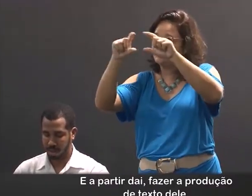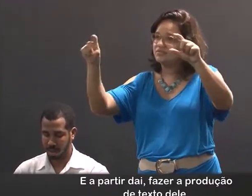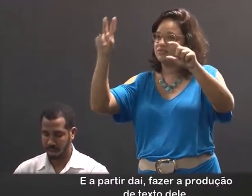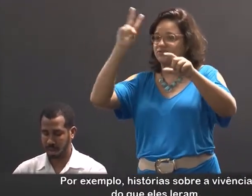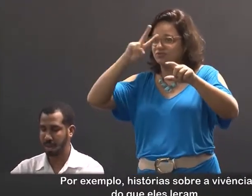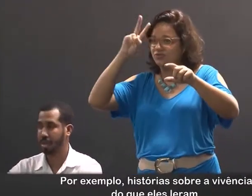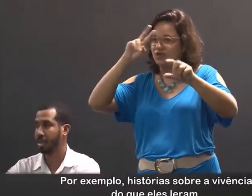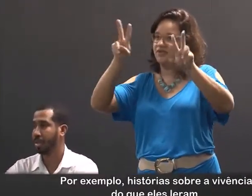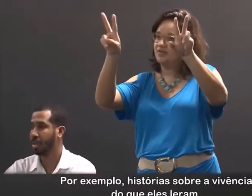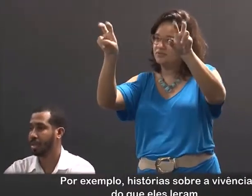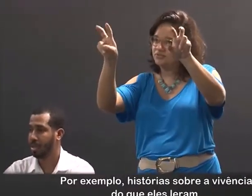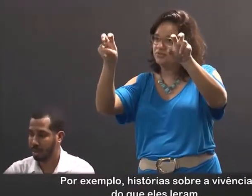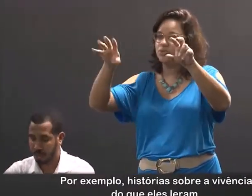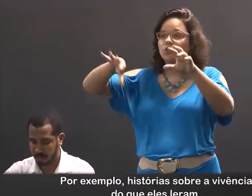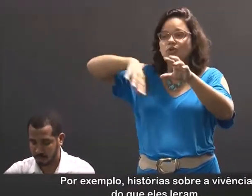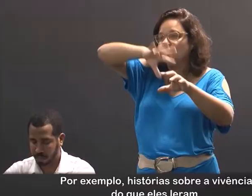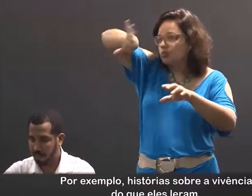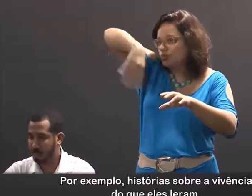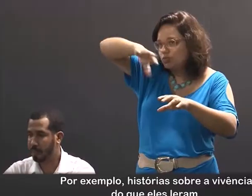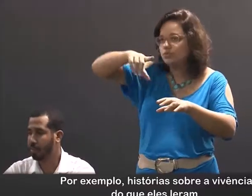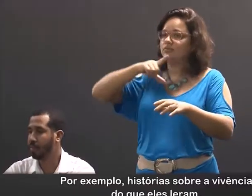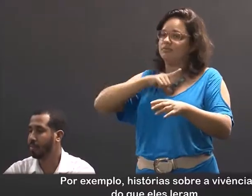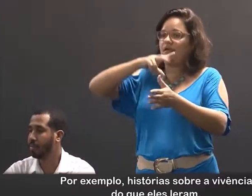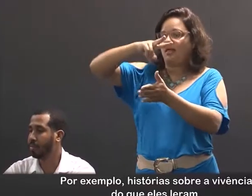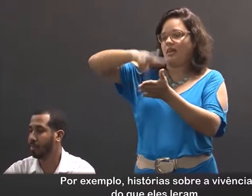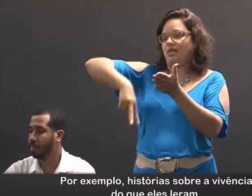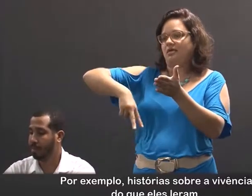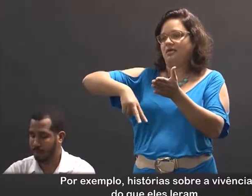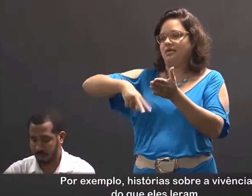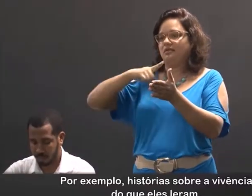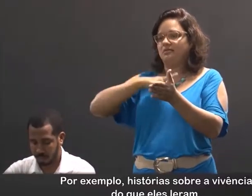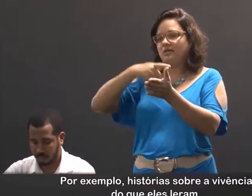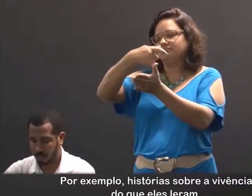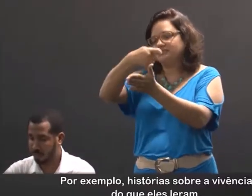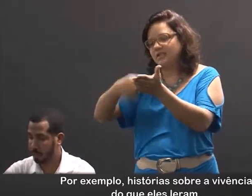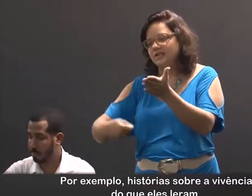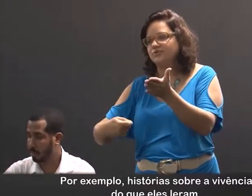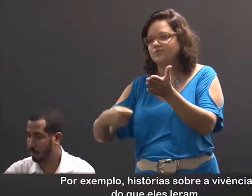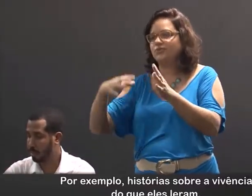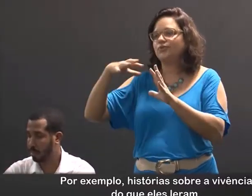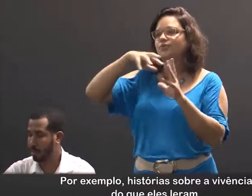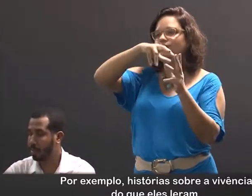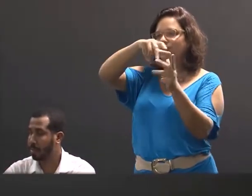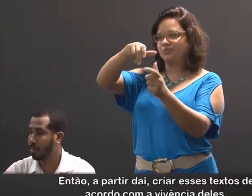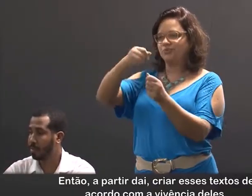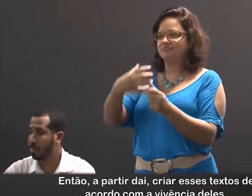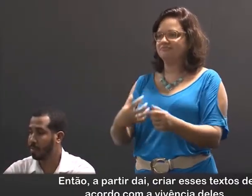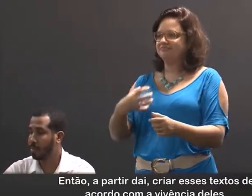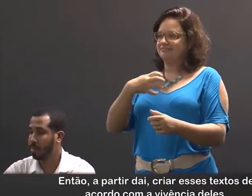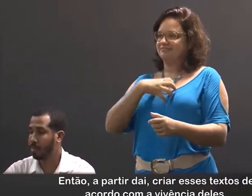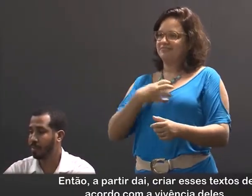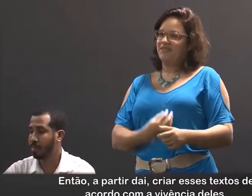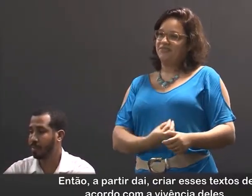por exemplo, histórias sobre a vivência do que eles leram. Então, a partir daí,